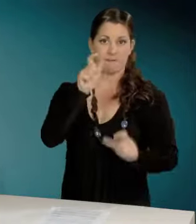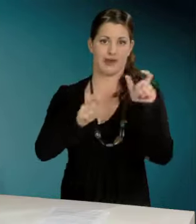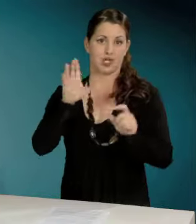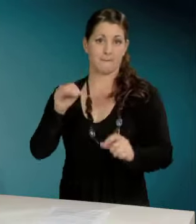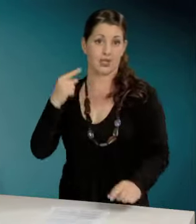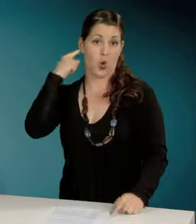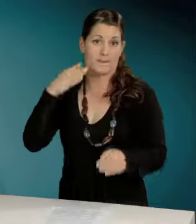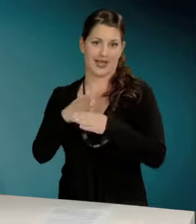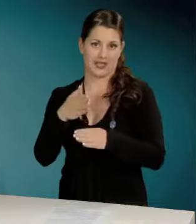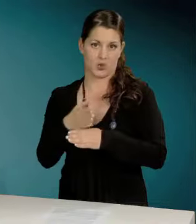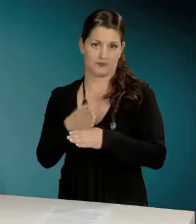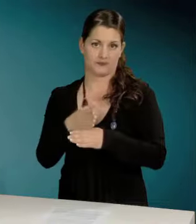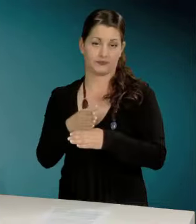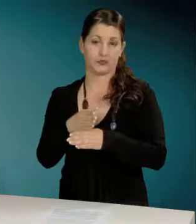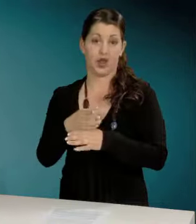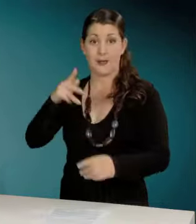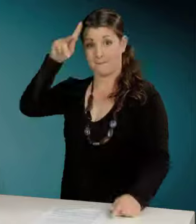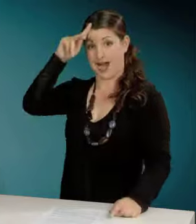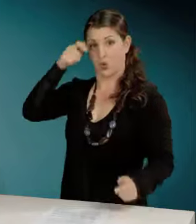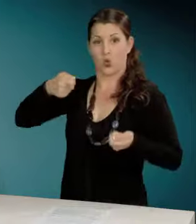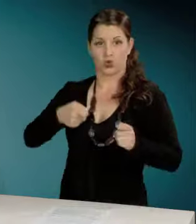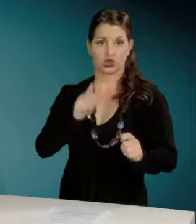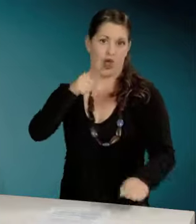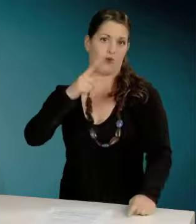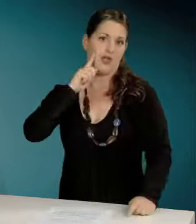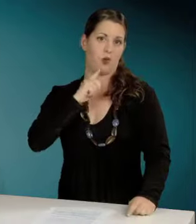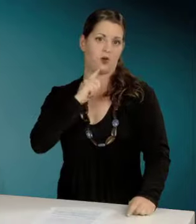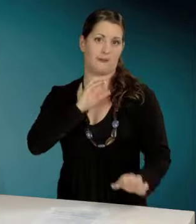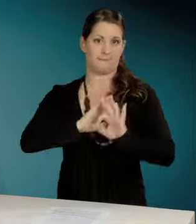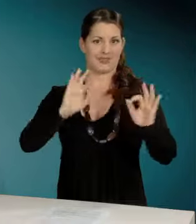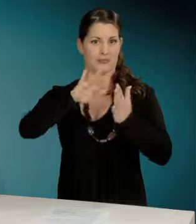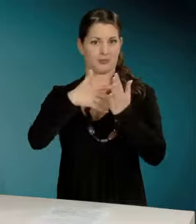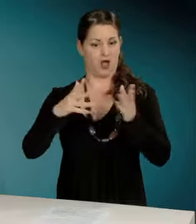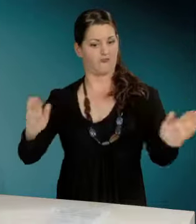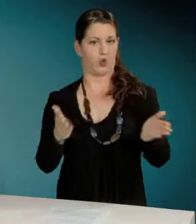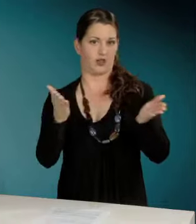mit hörbehinderung peru unterstützt die gehörlosen und fördert die gebärdensprache